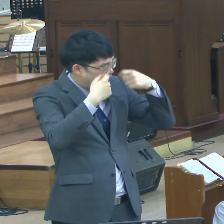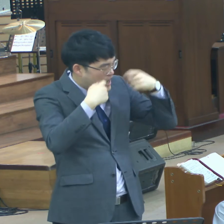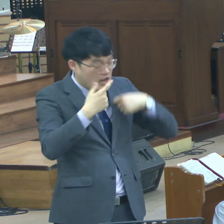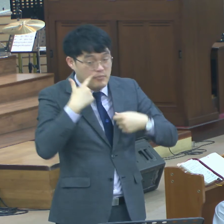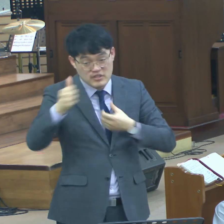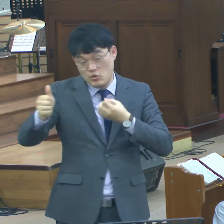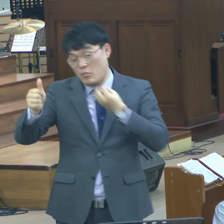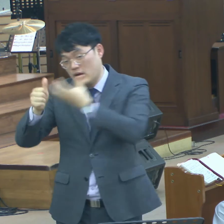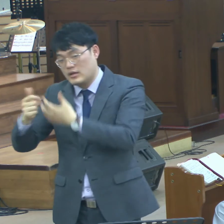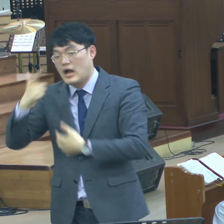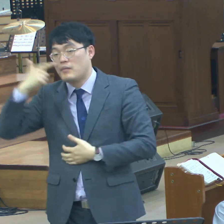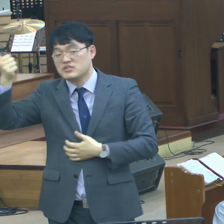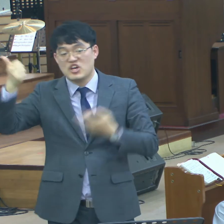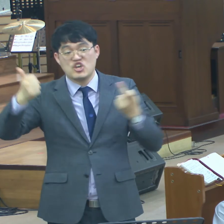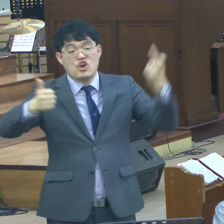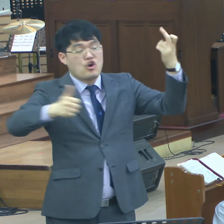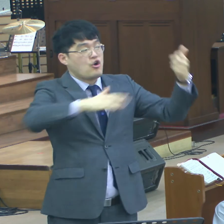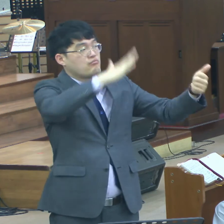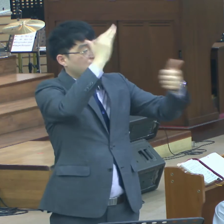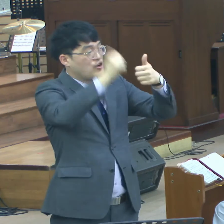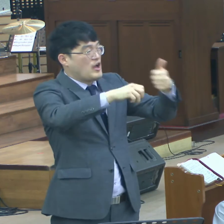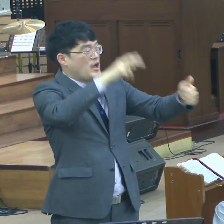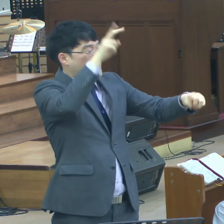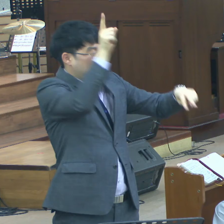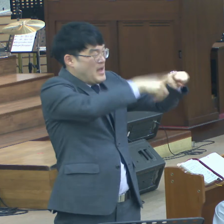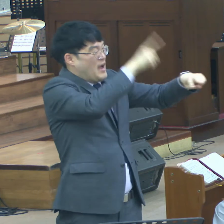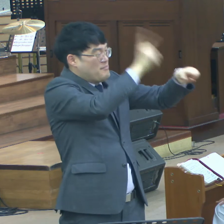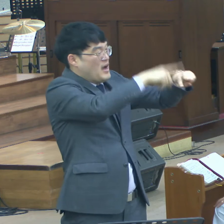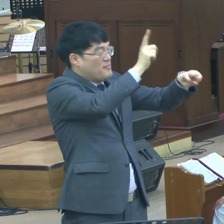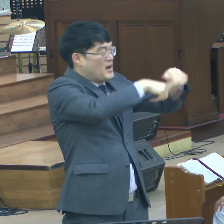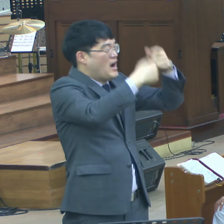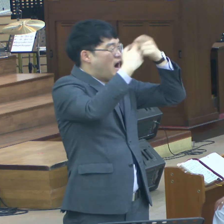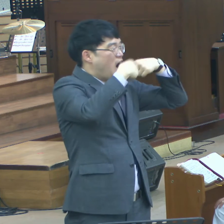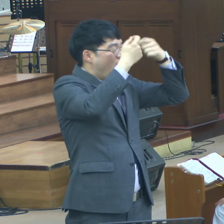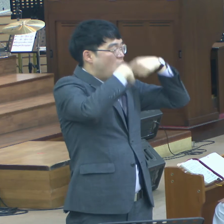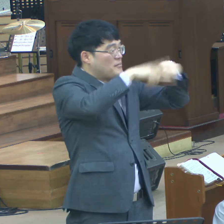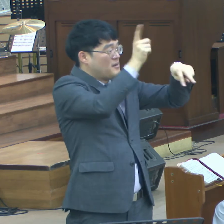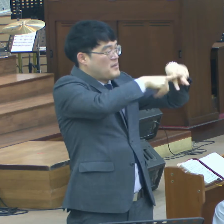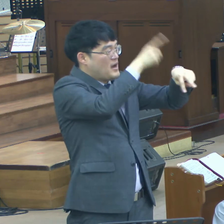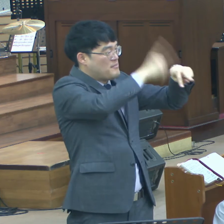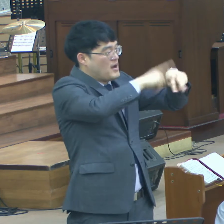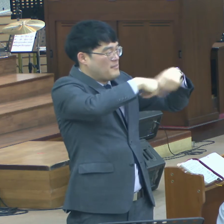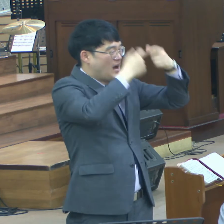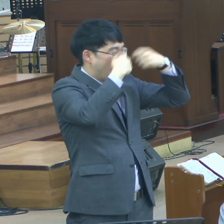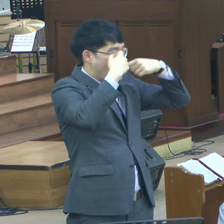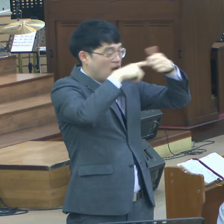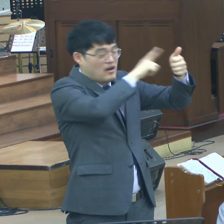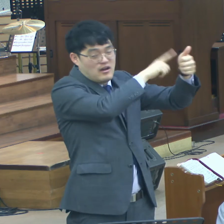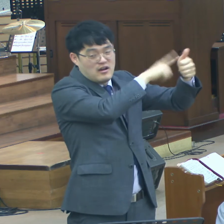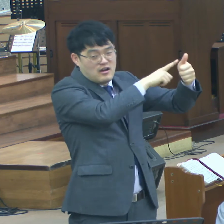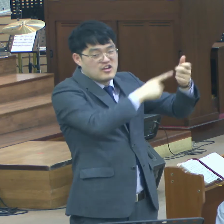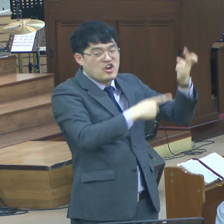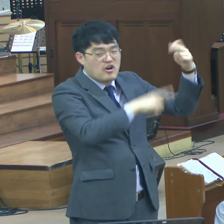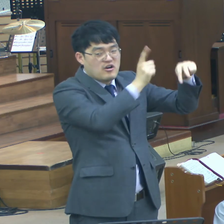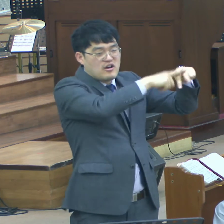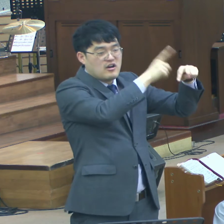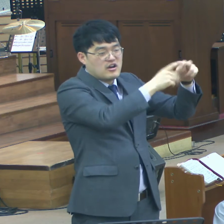와. 방에서 막 퍽퍽 소리가 났어요. 퍽퍽 소리가 났어요. 맞았어요.